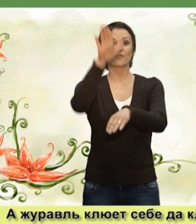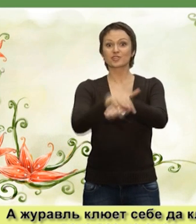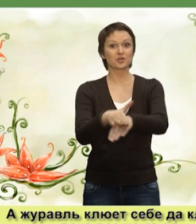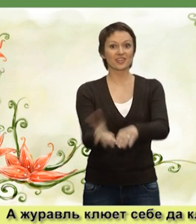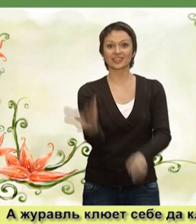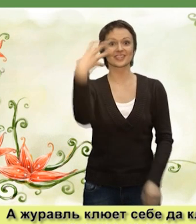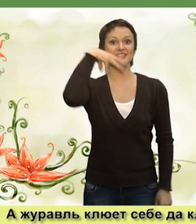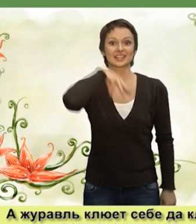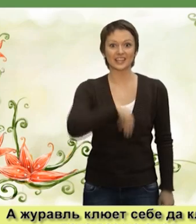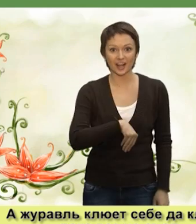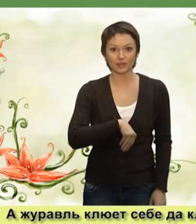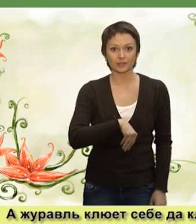все не съел.